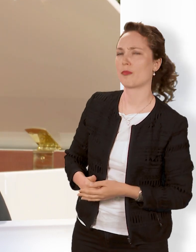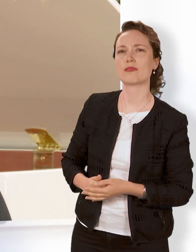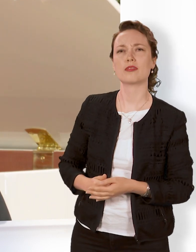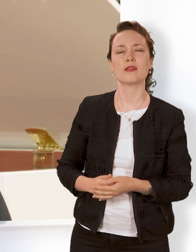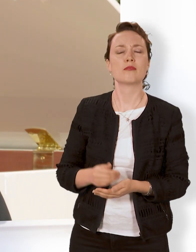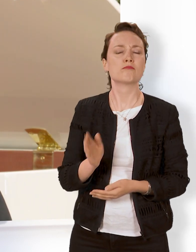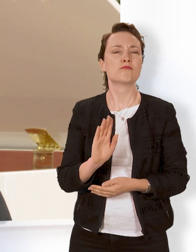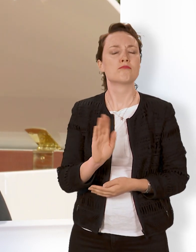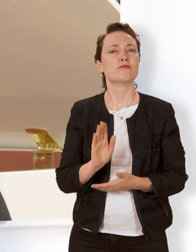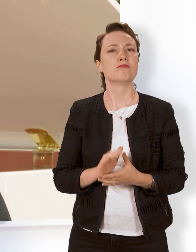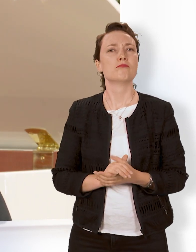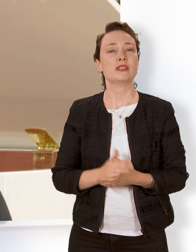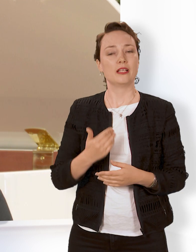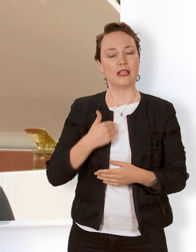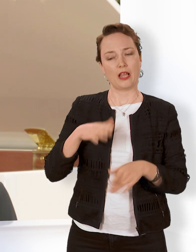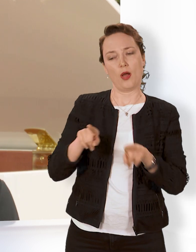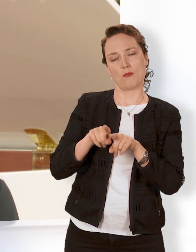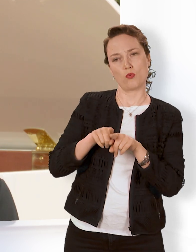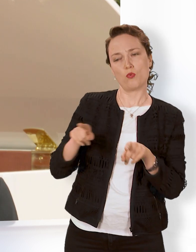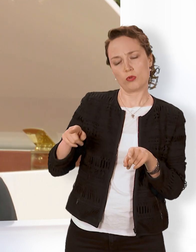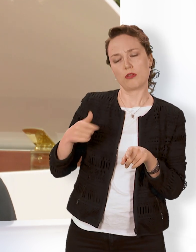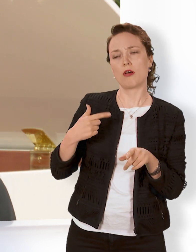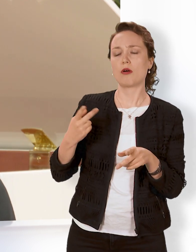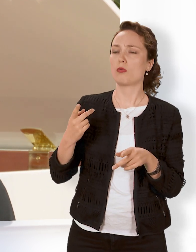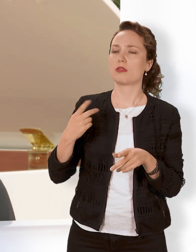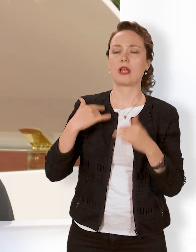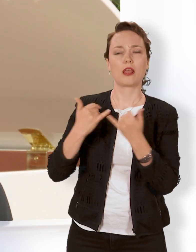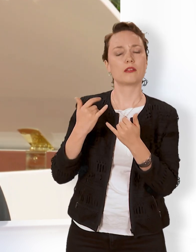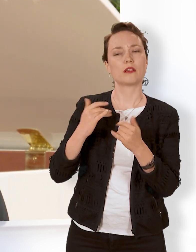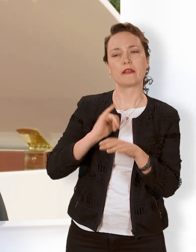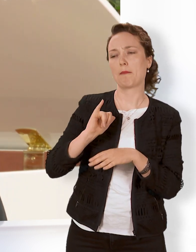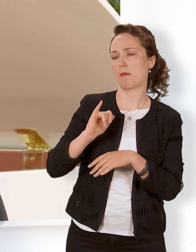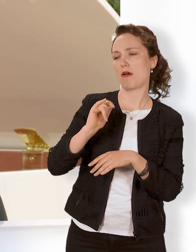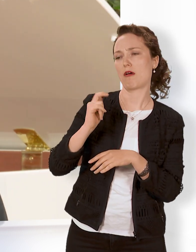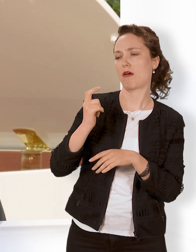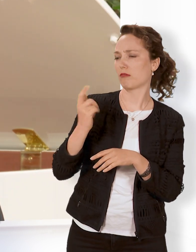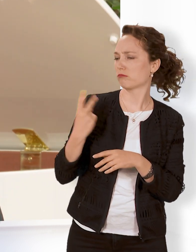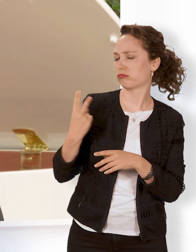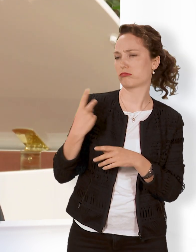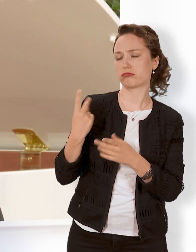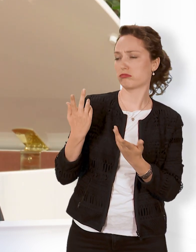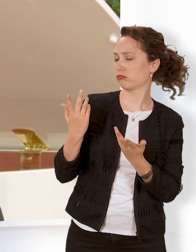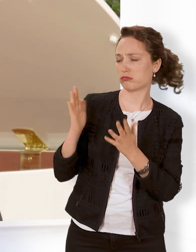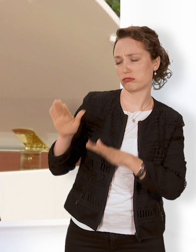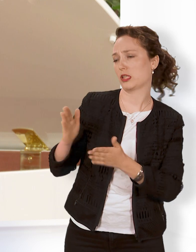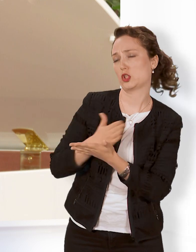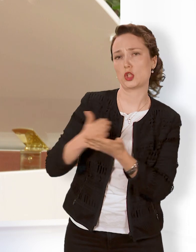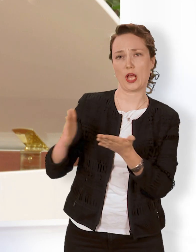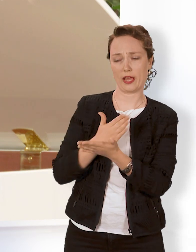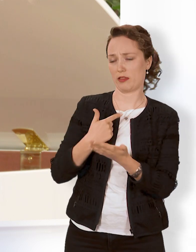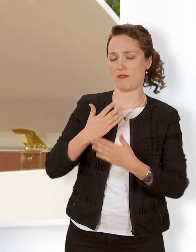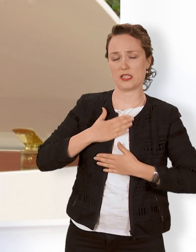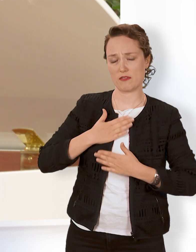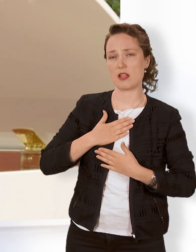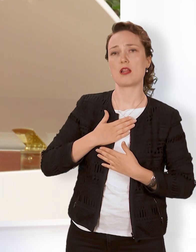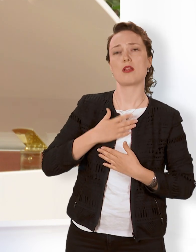hatten, also ich habe noch einen Bruder und die haben uns letztendlich immer entscheiden lassen, was wir wollten. Und hinter der Entscheidung sind sie